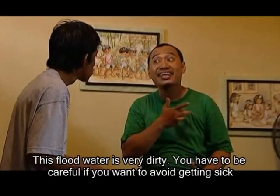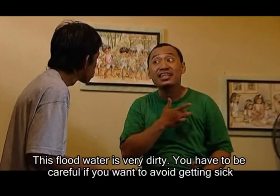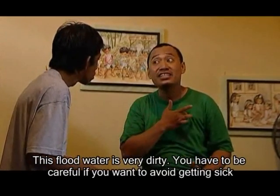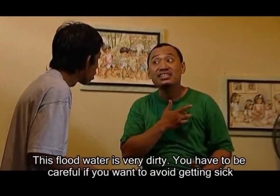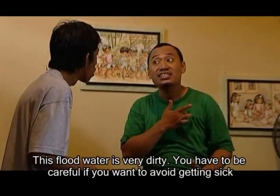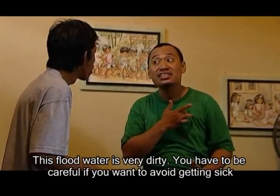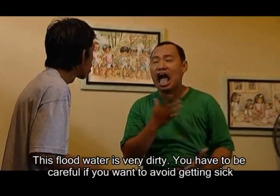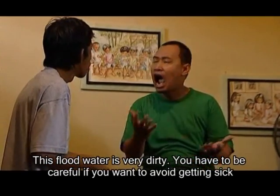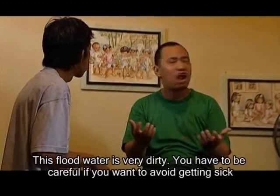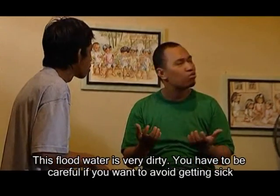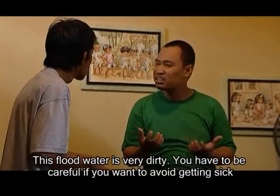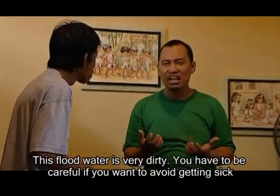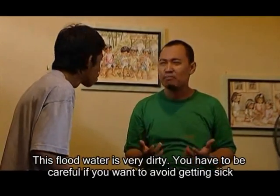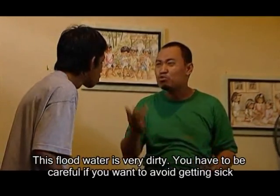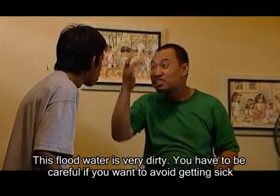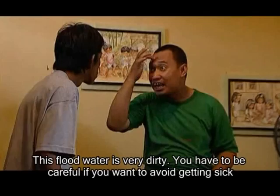hati-hati. Kamu tidak mau sakit.